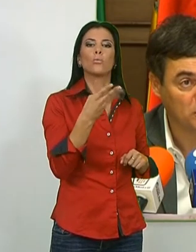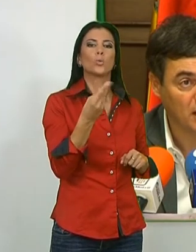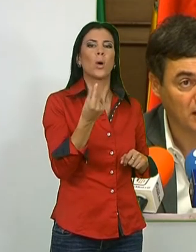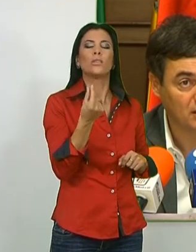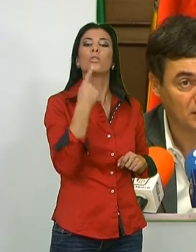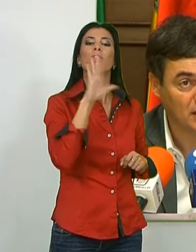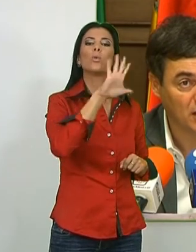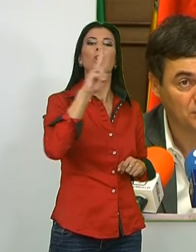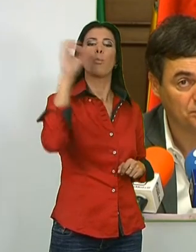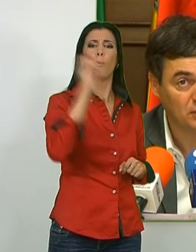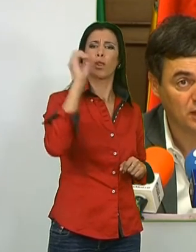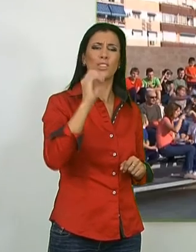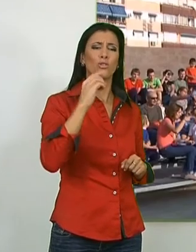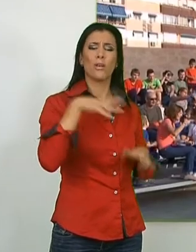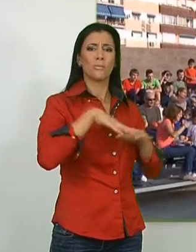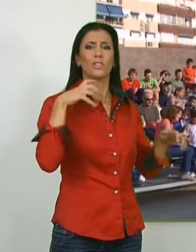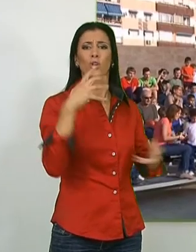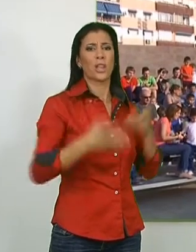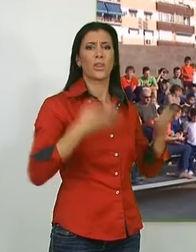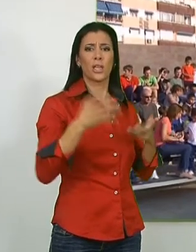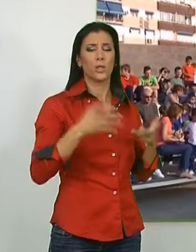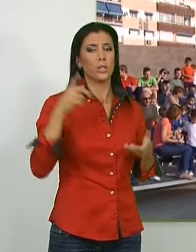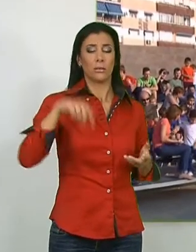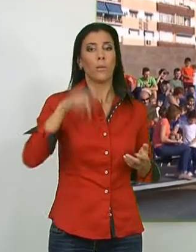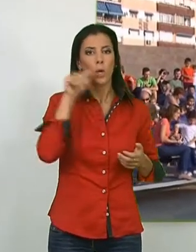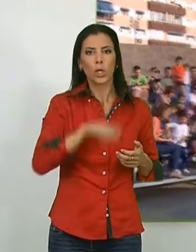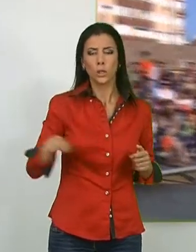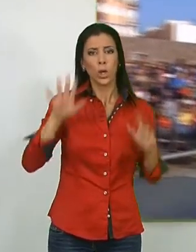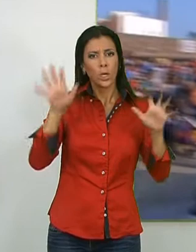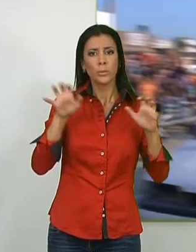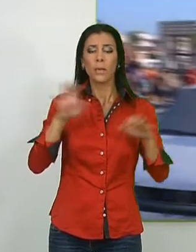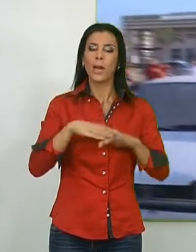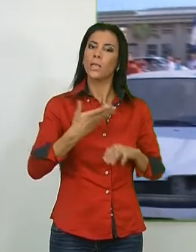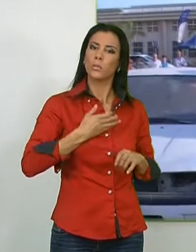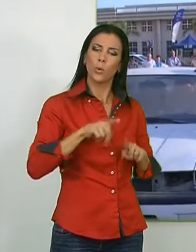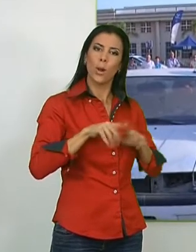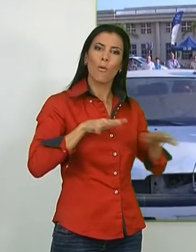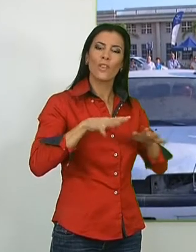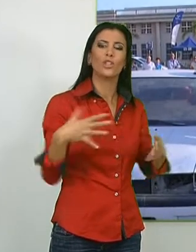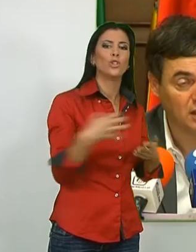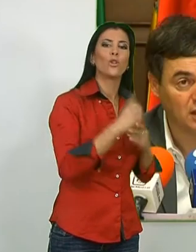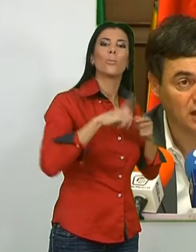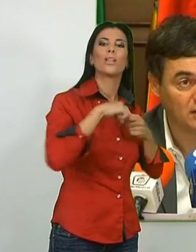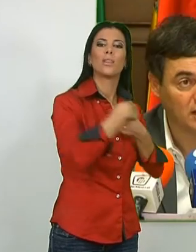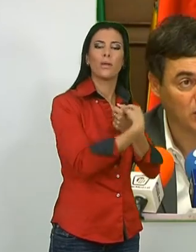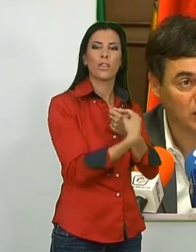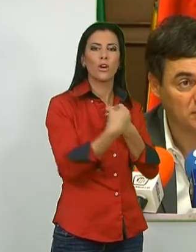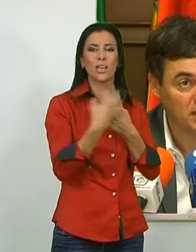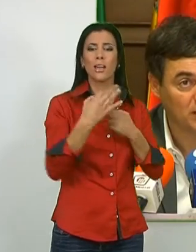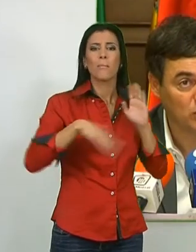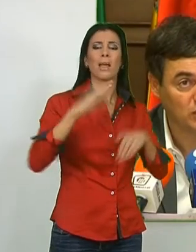el 52% de los incendios seguido nos hablan de los niños en lo que ha llevado al ayuntamiento a movilizar la